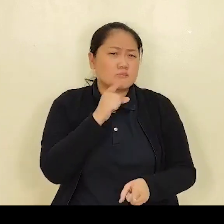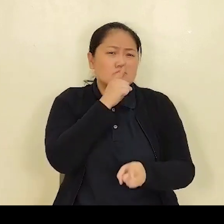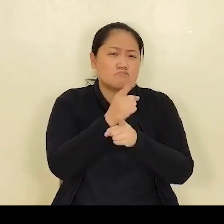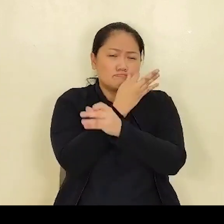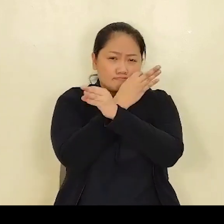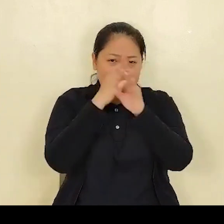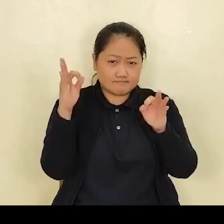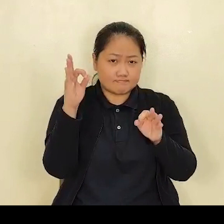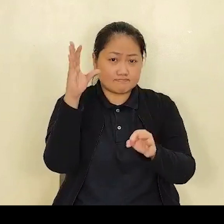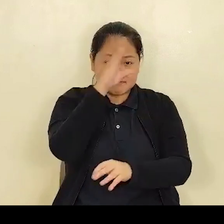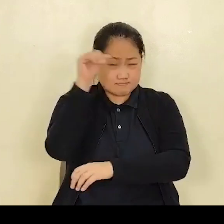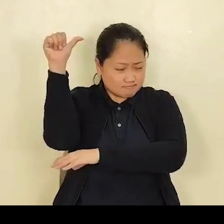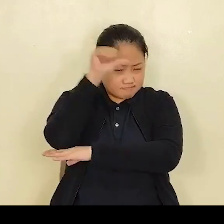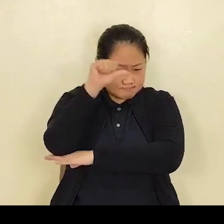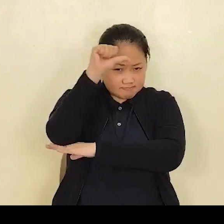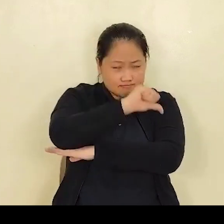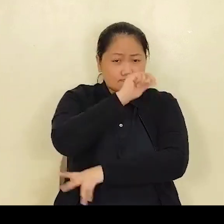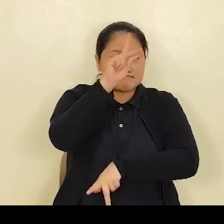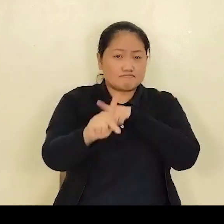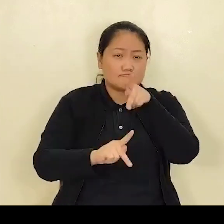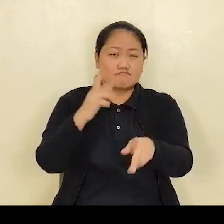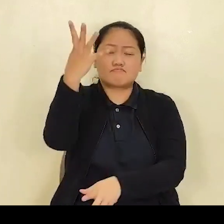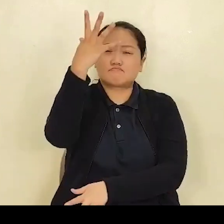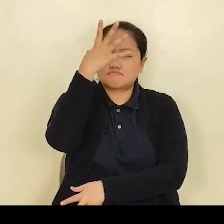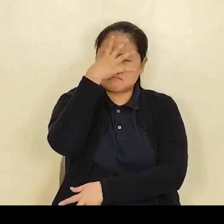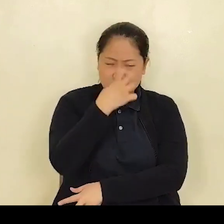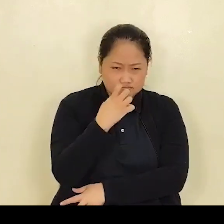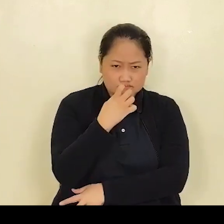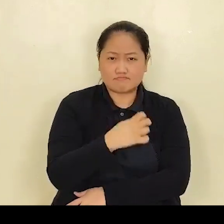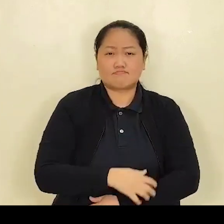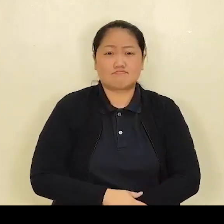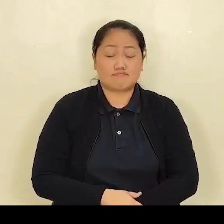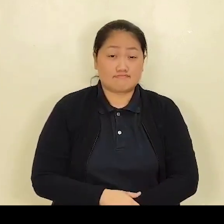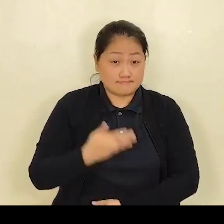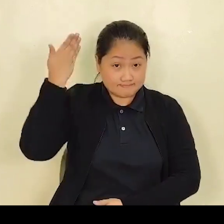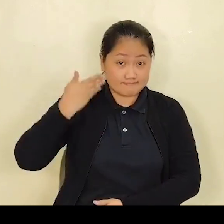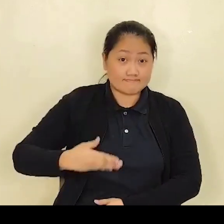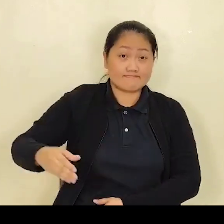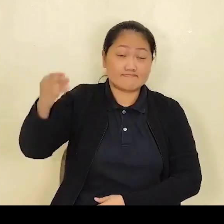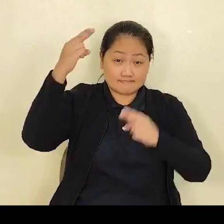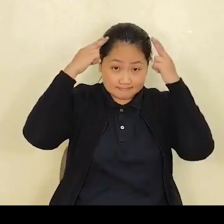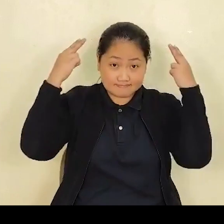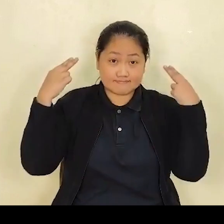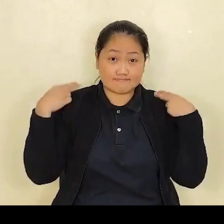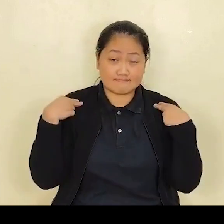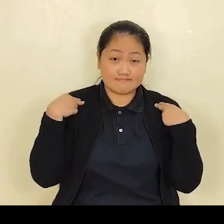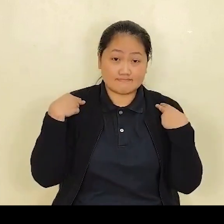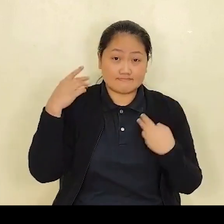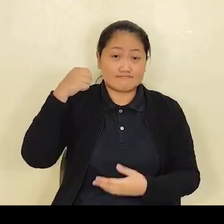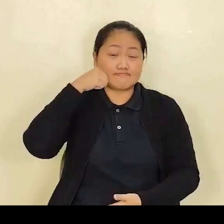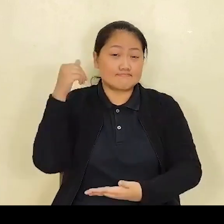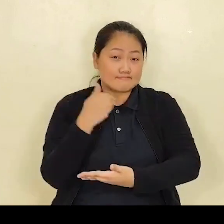alipin tayo ng taong kinaiinisan natin. Ito po ay Sister Lines ng Daughters of St. Paul na